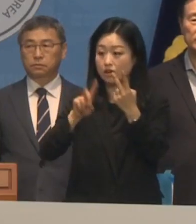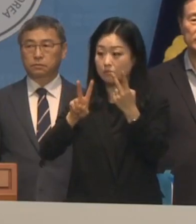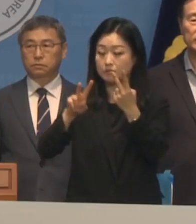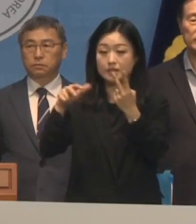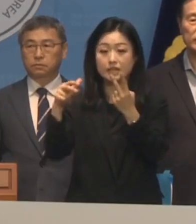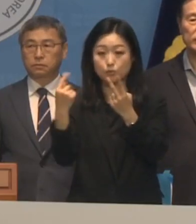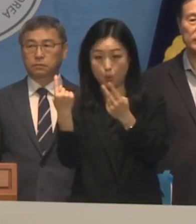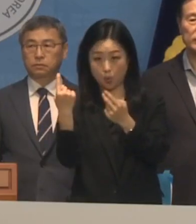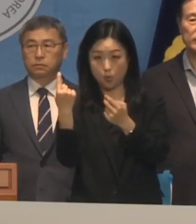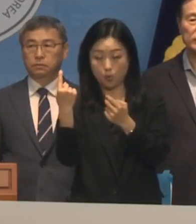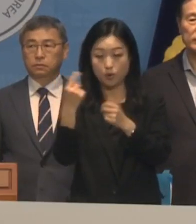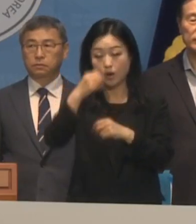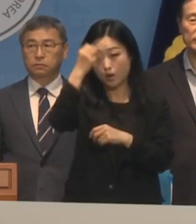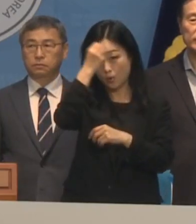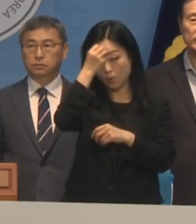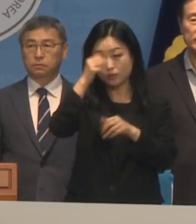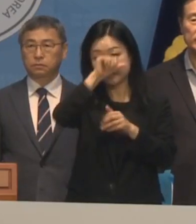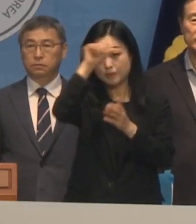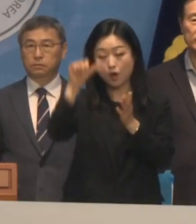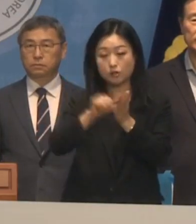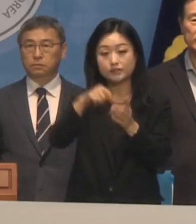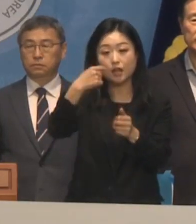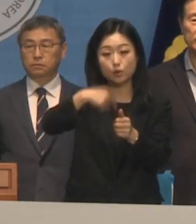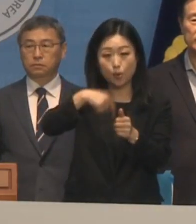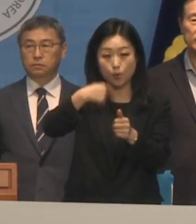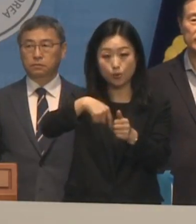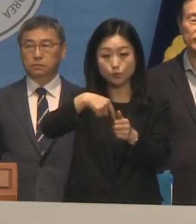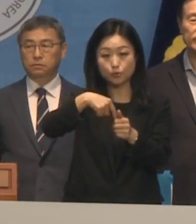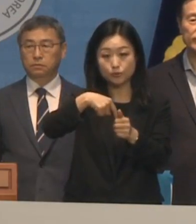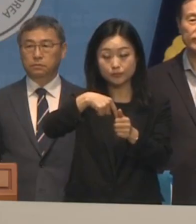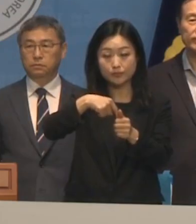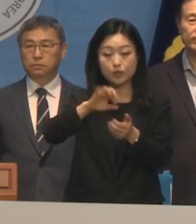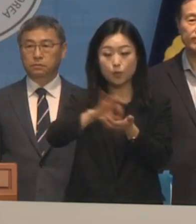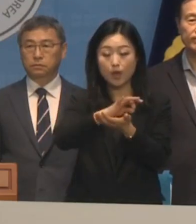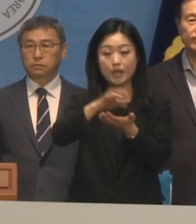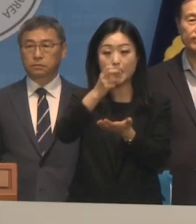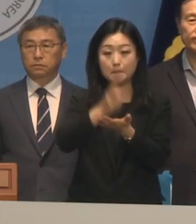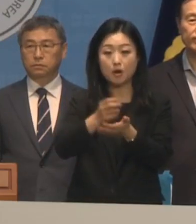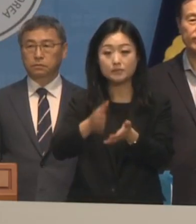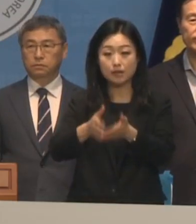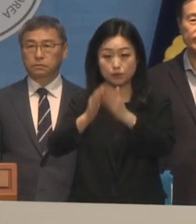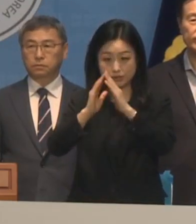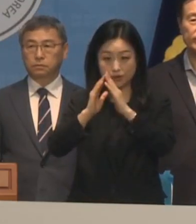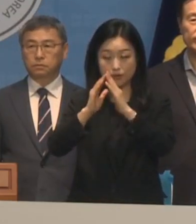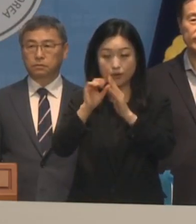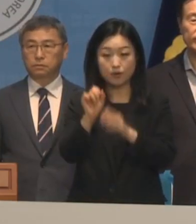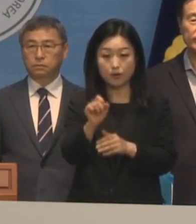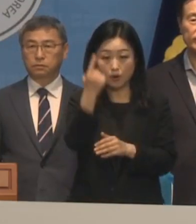있다는 언론의 말은 현실과 다릅니다. 정부는